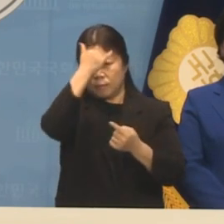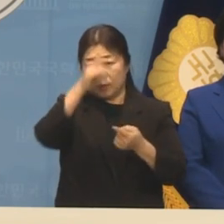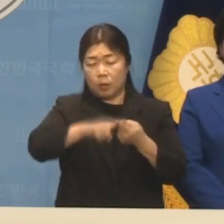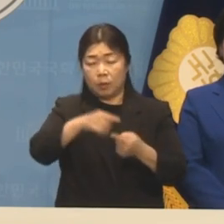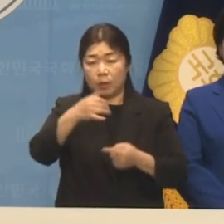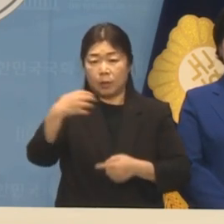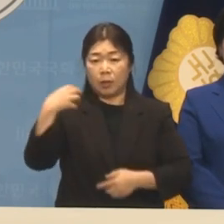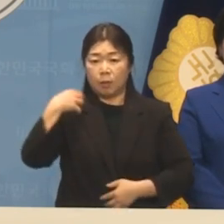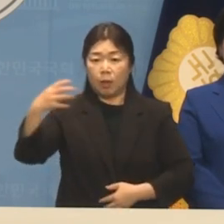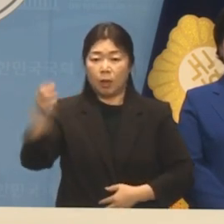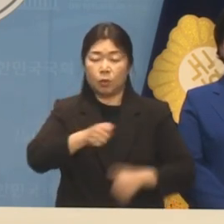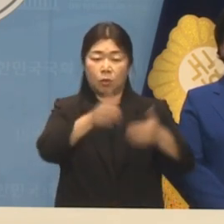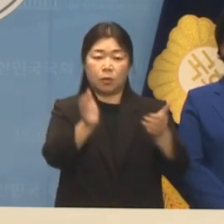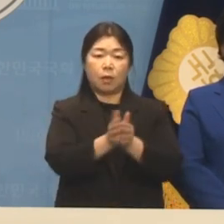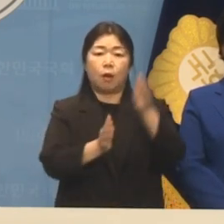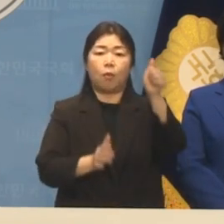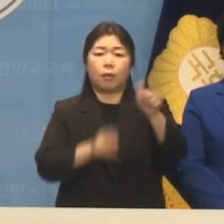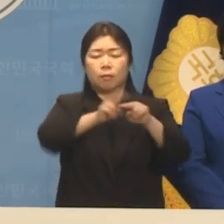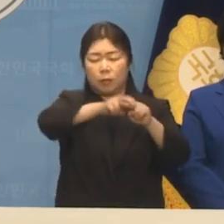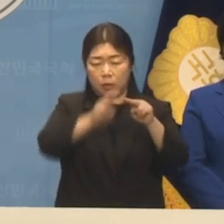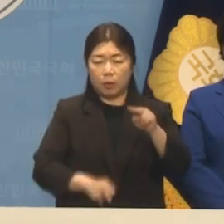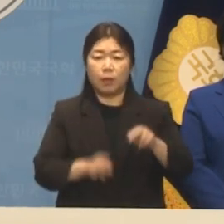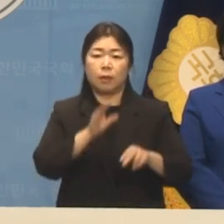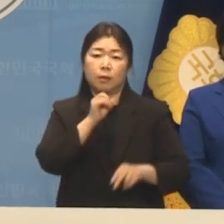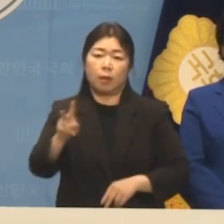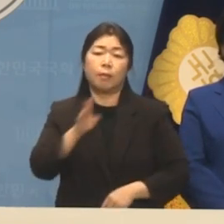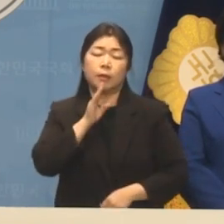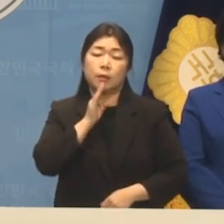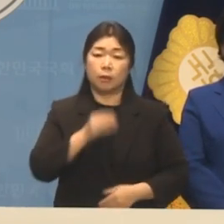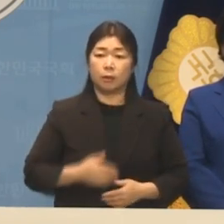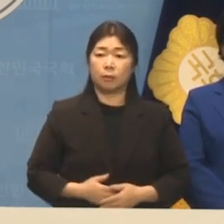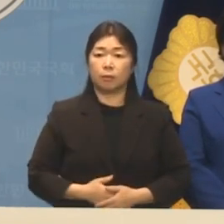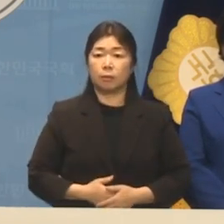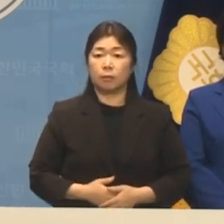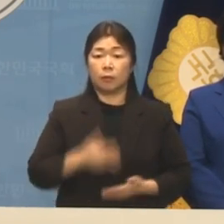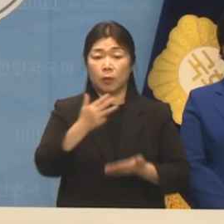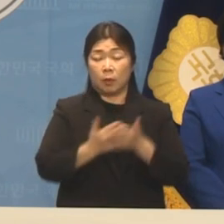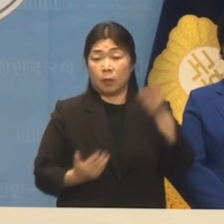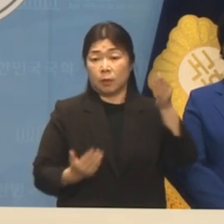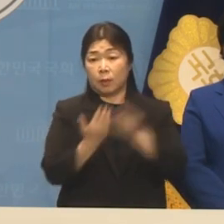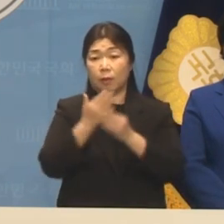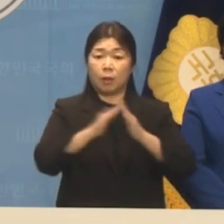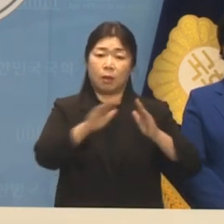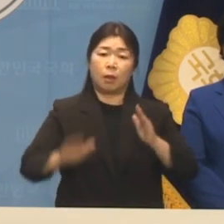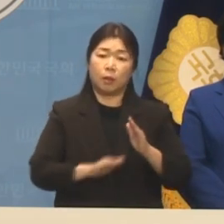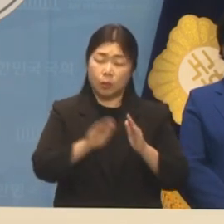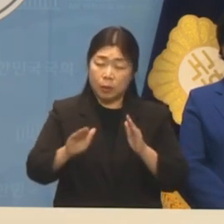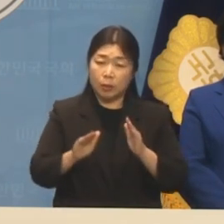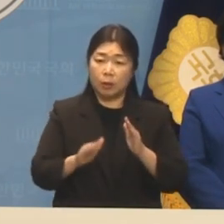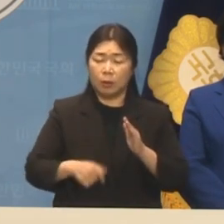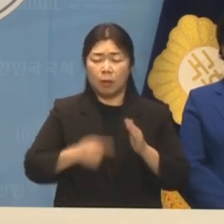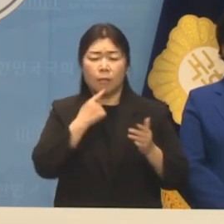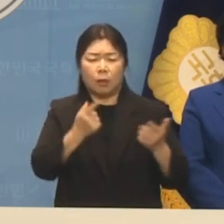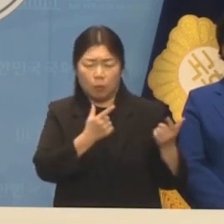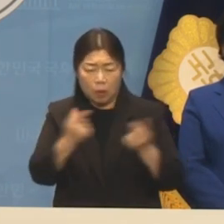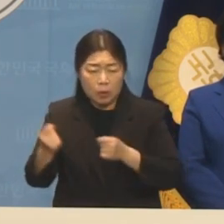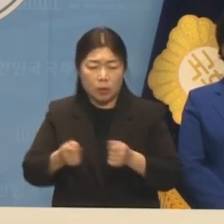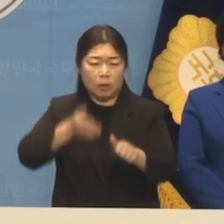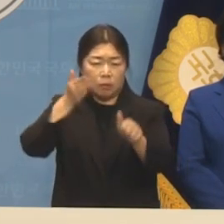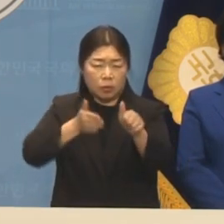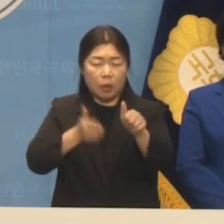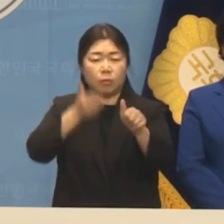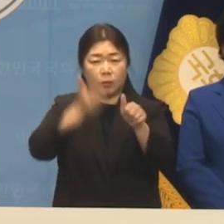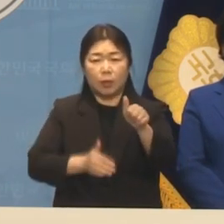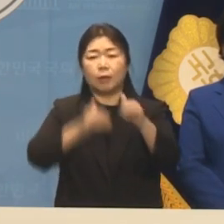지고 장관직에서 물러나야 마땅하다. 이태원 참사 유가족들이 한결같이